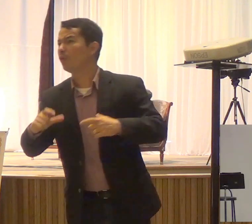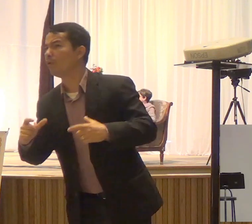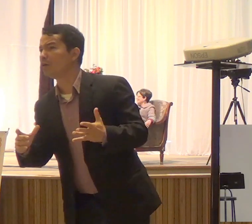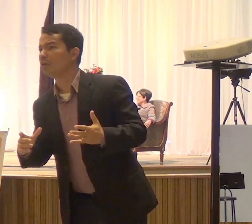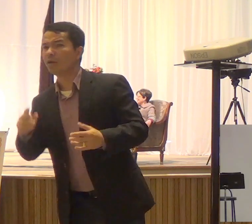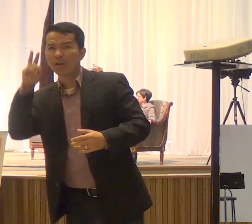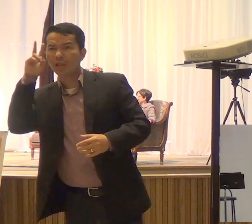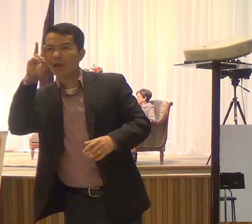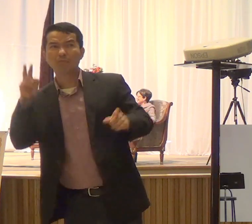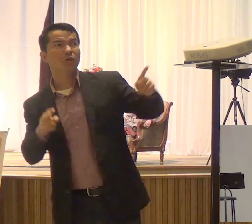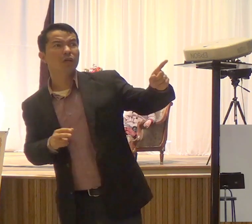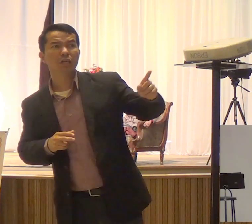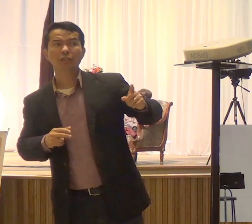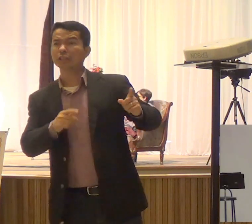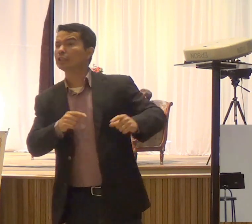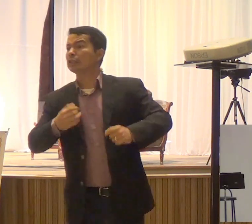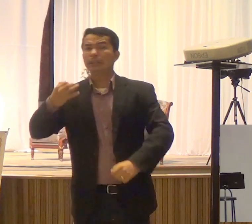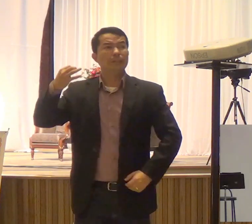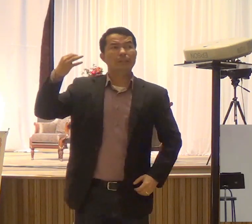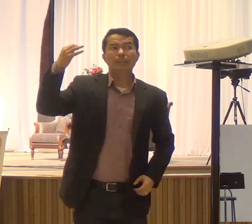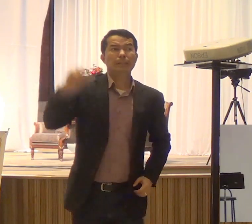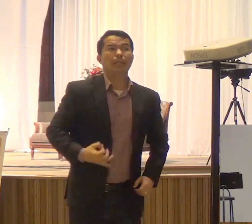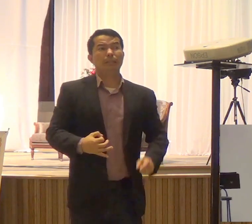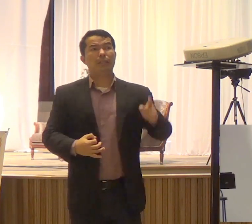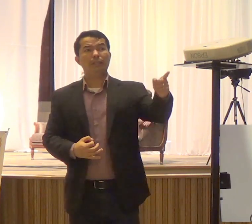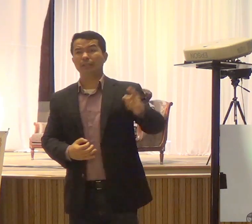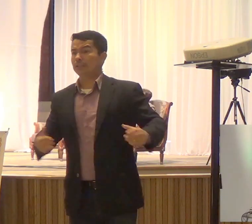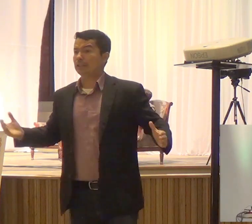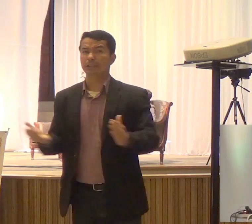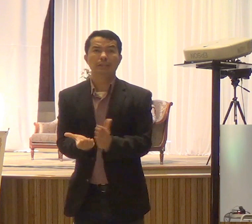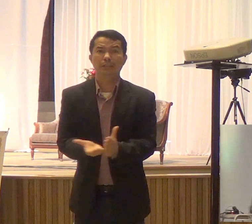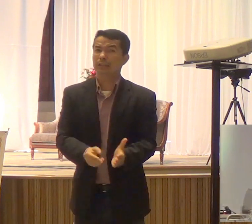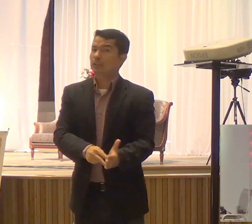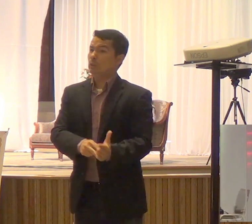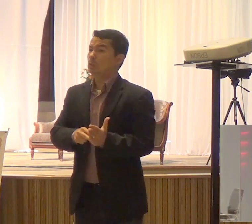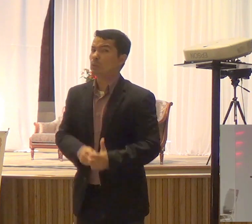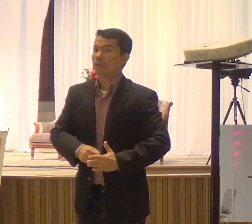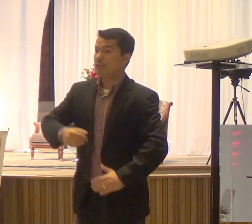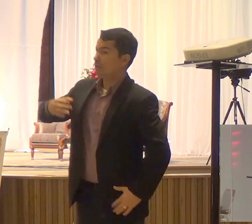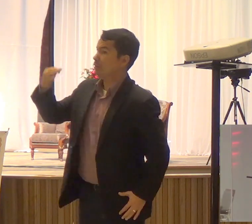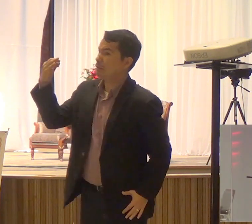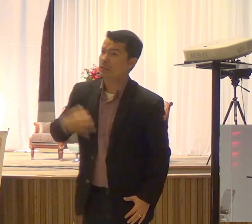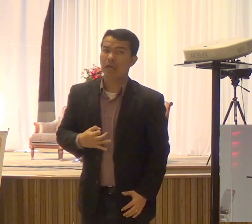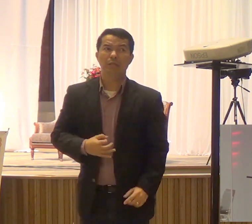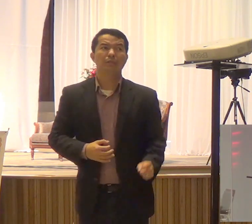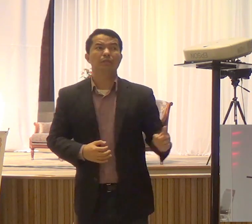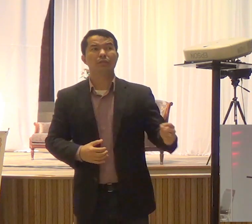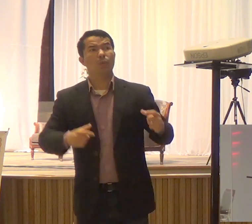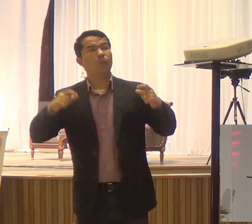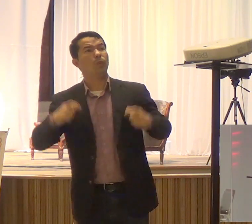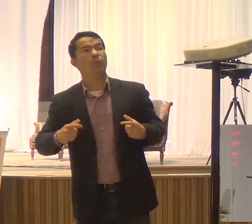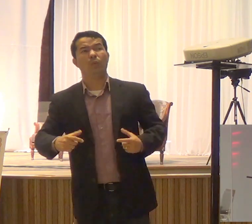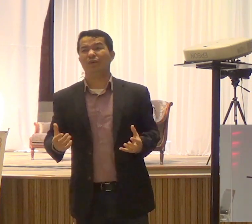Cadê aquele camarada que eu achei que vinha com certeza? Parecia tão certinho, né? E o povo